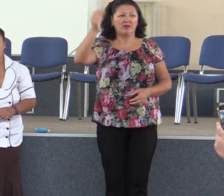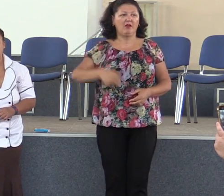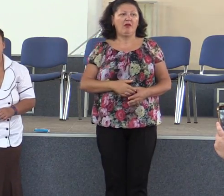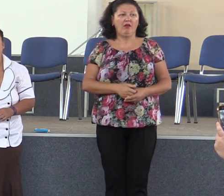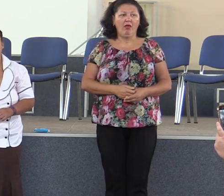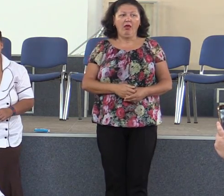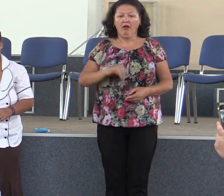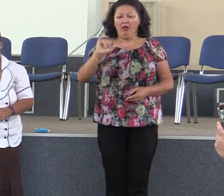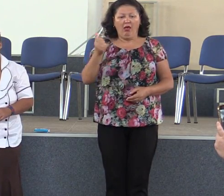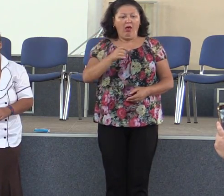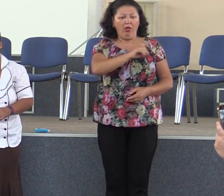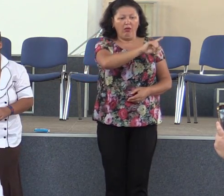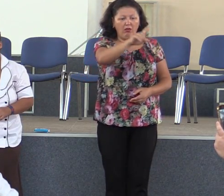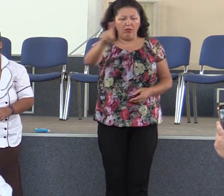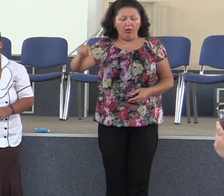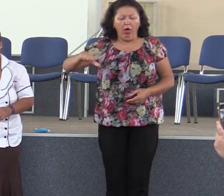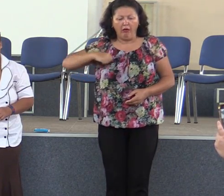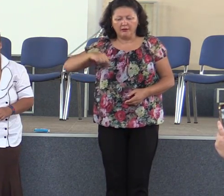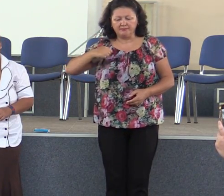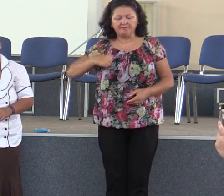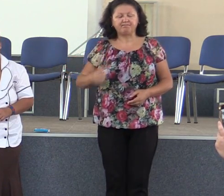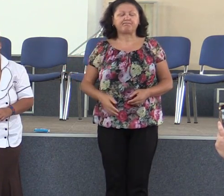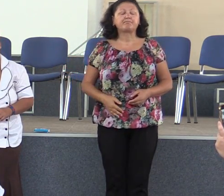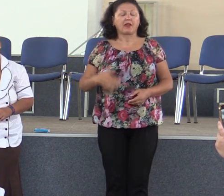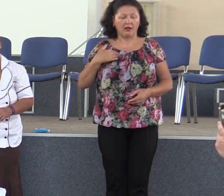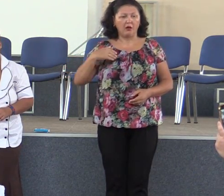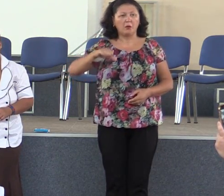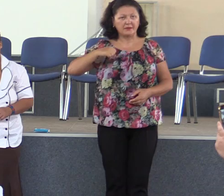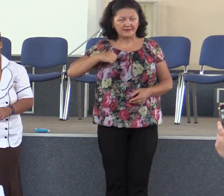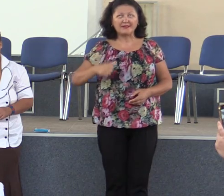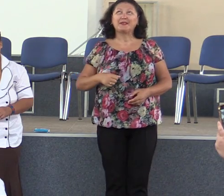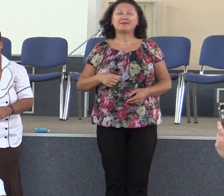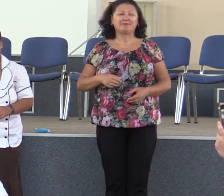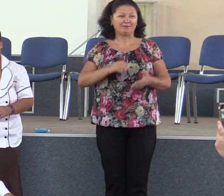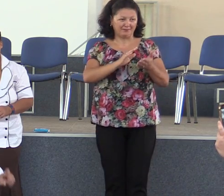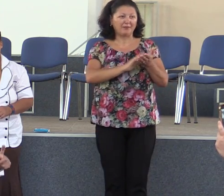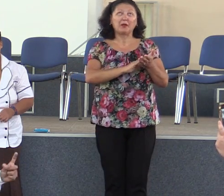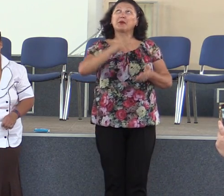Și tot ce sunt datorită lui.